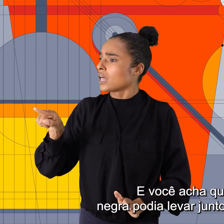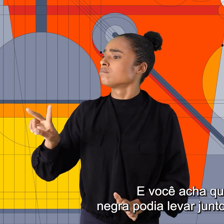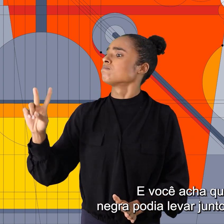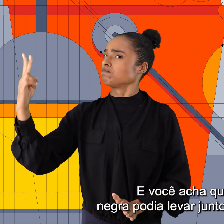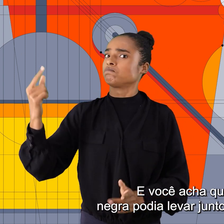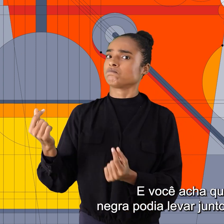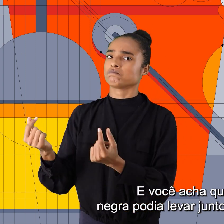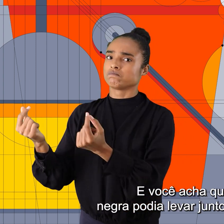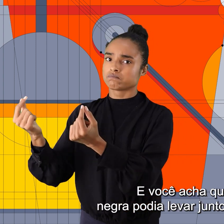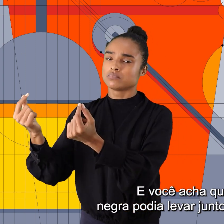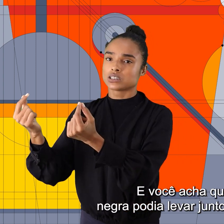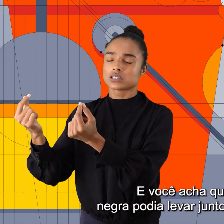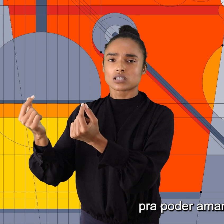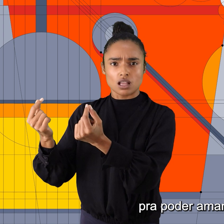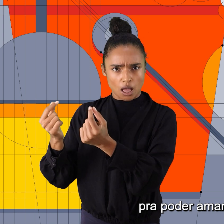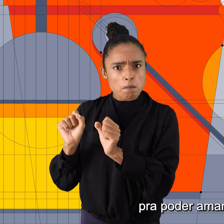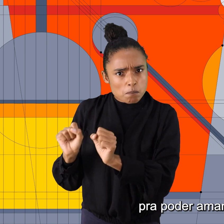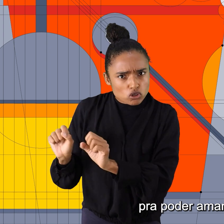mãe negra podia levar junto o próprio filho para poder amamentar? Nada disso.